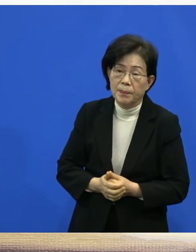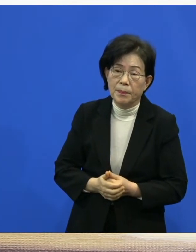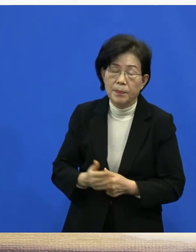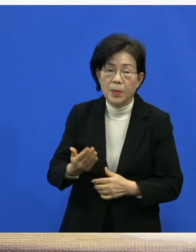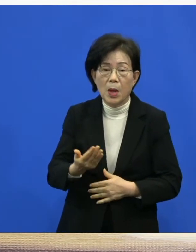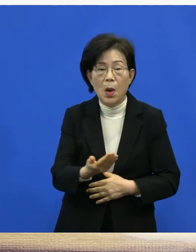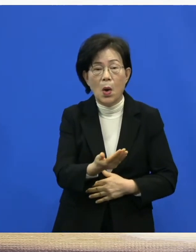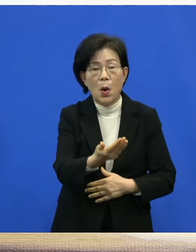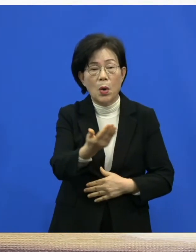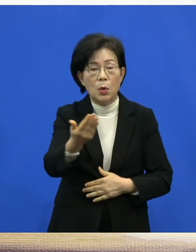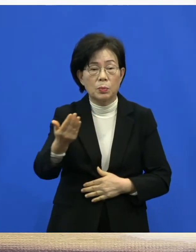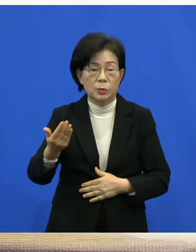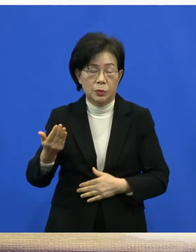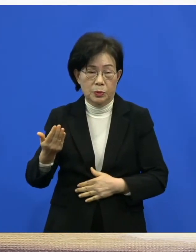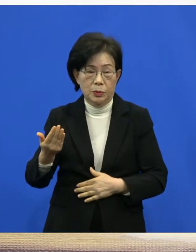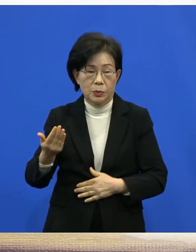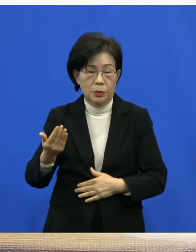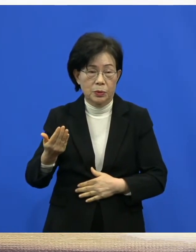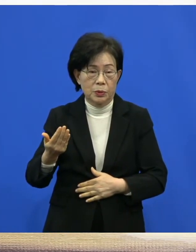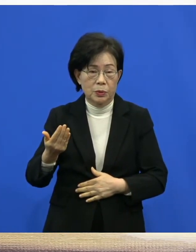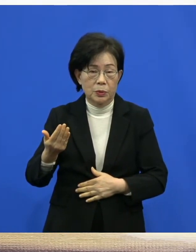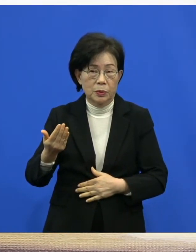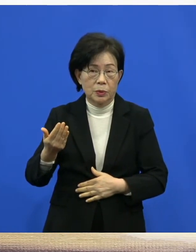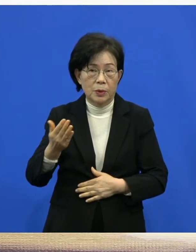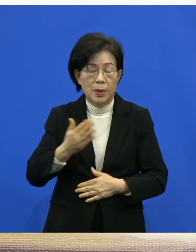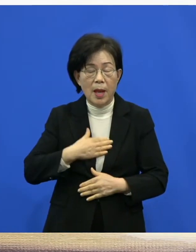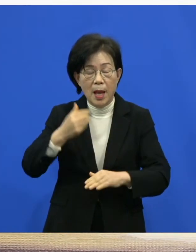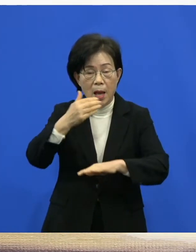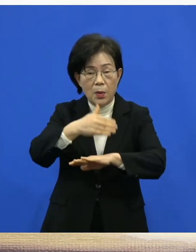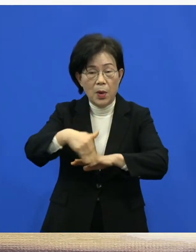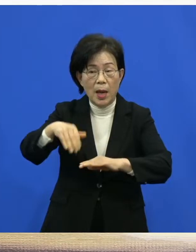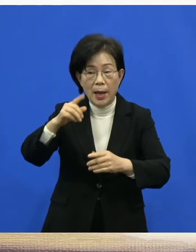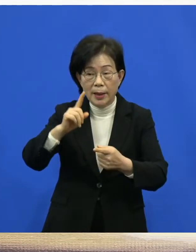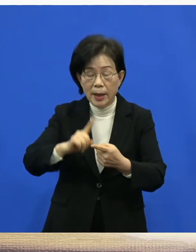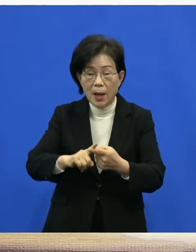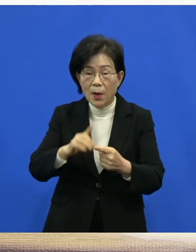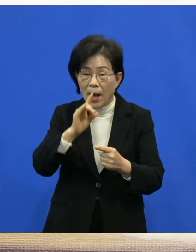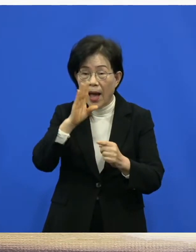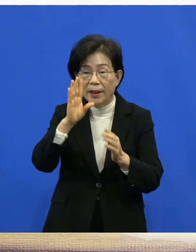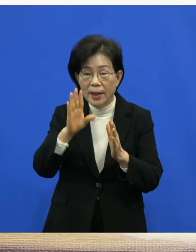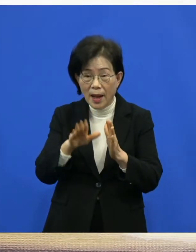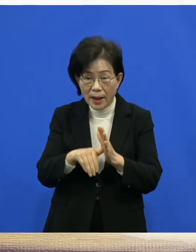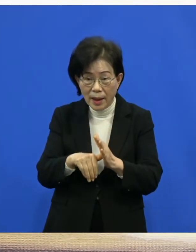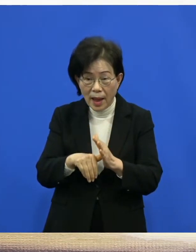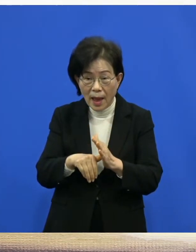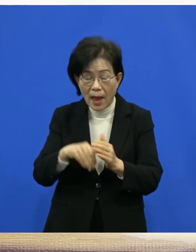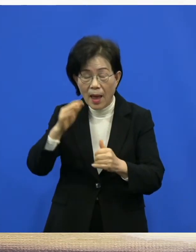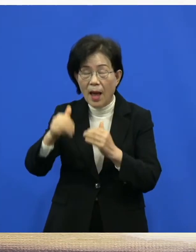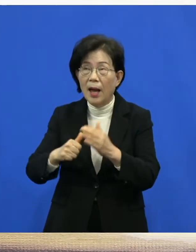사랑하는 성도 여러분, 우리는 내 계획대로 돌아가지 않을 때 하나님을 원망합니다.